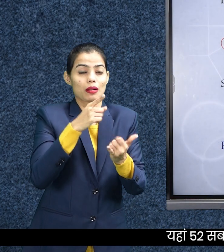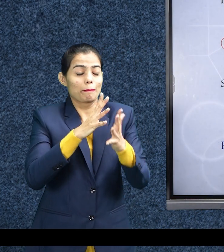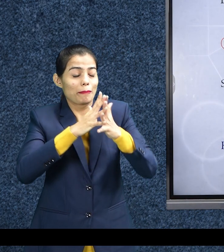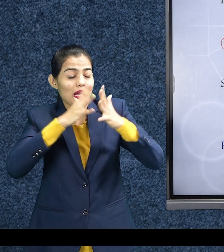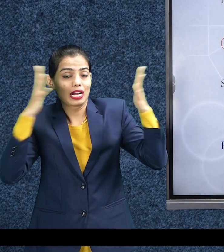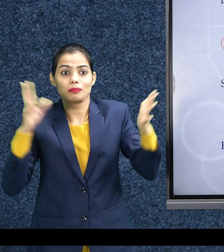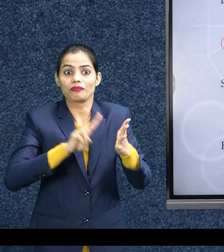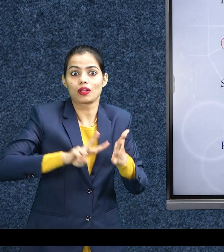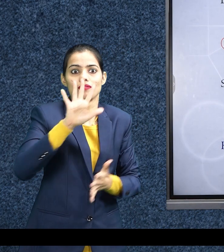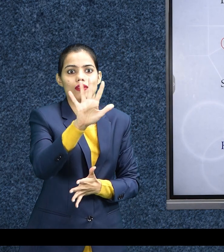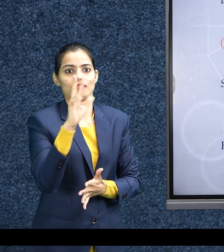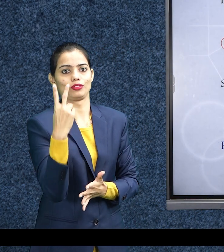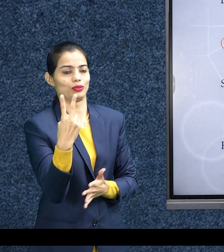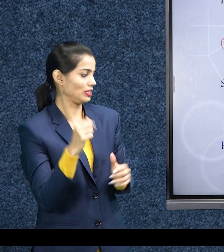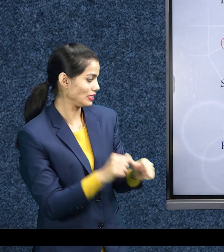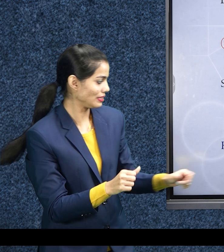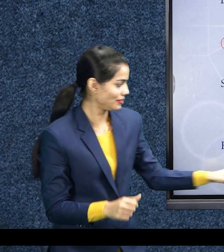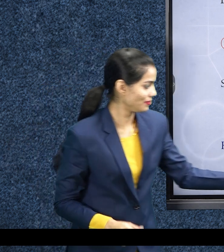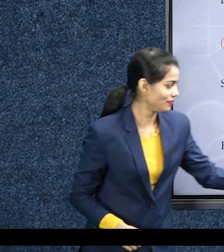तो बहुलक 52 है।